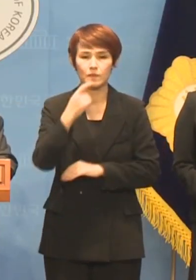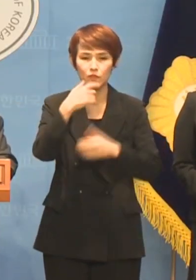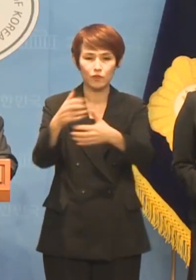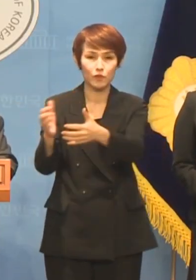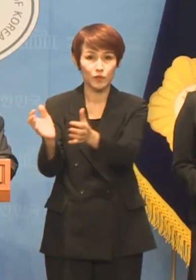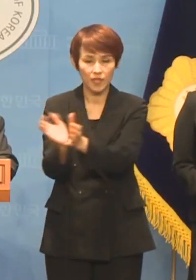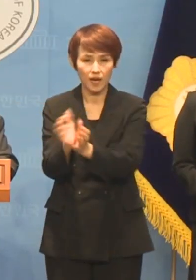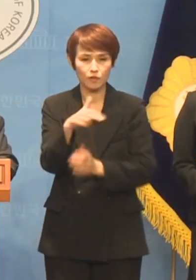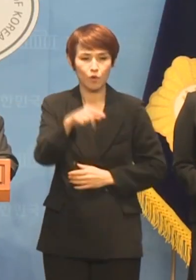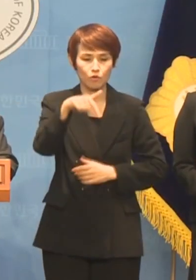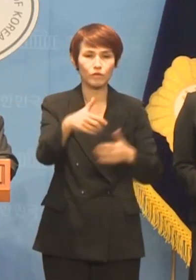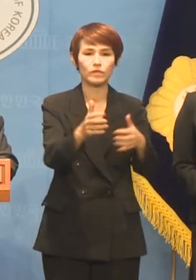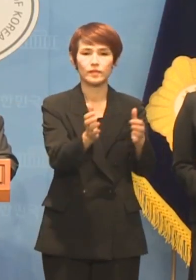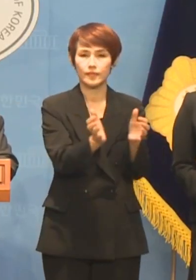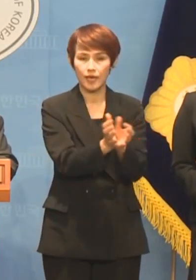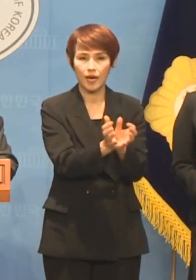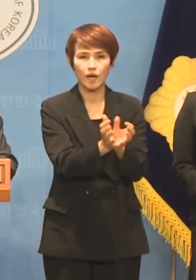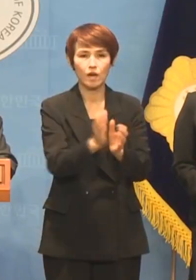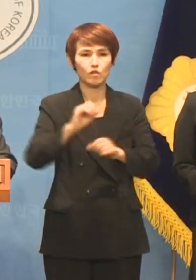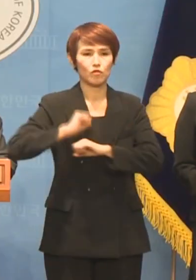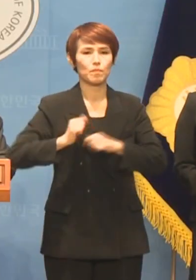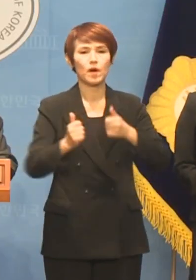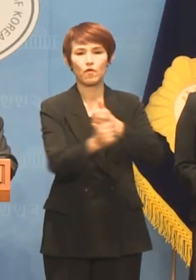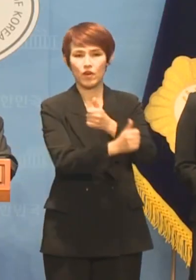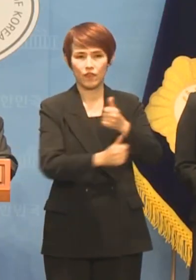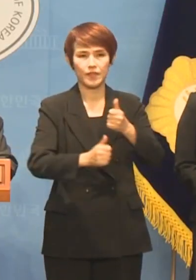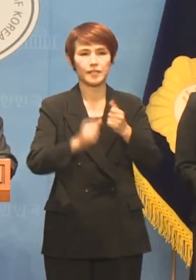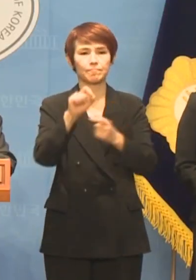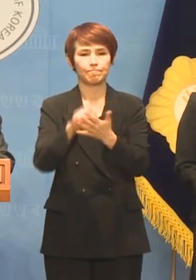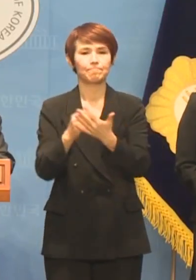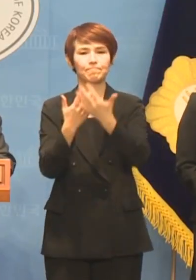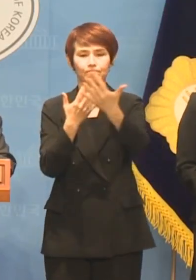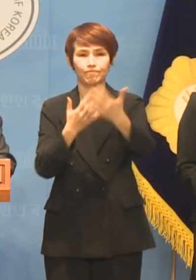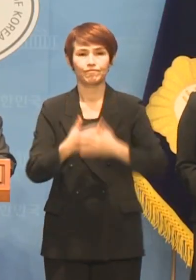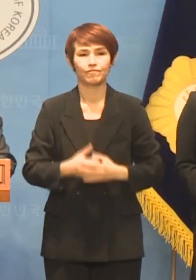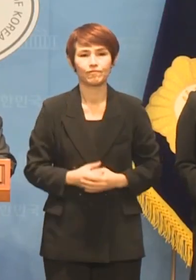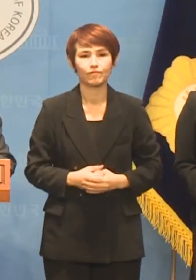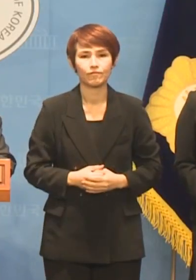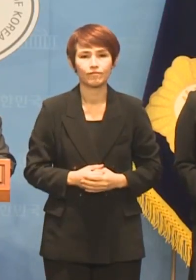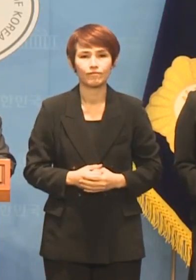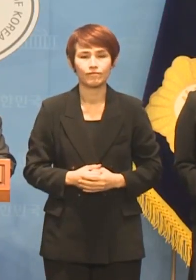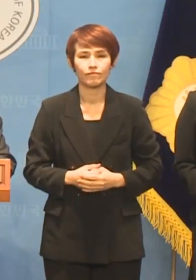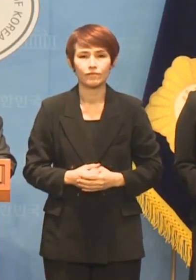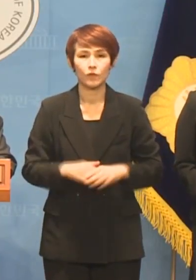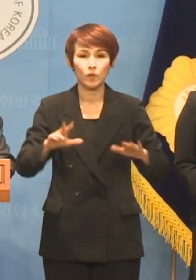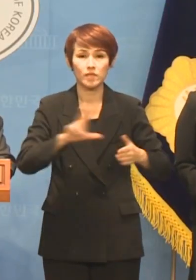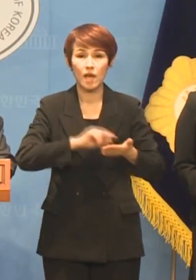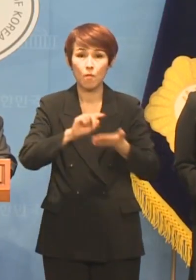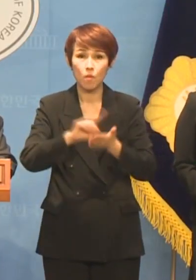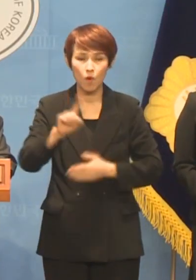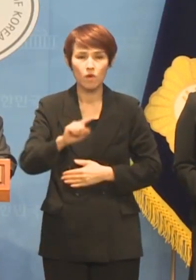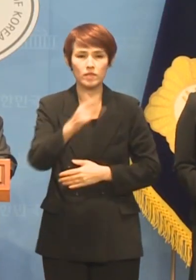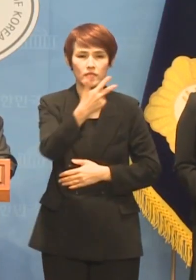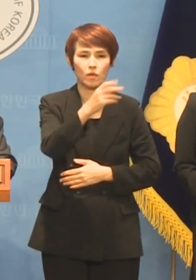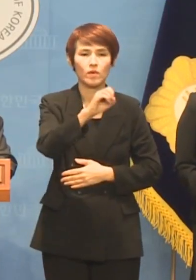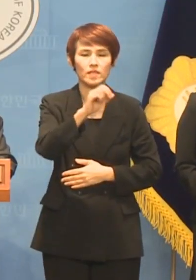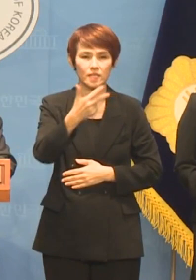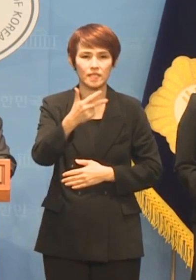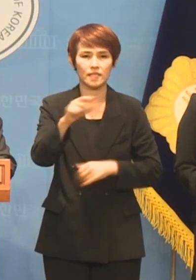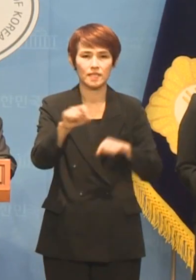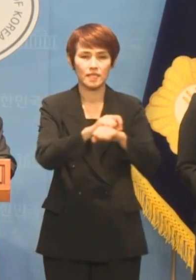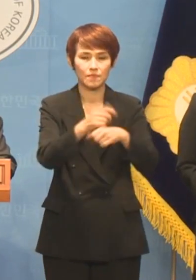더불어민주당과 조국혁신당 국방위원들의 기자회견입니다. 오늘 기자회견 제목은 707